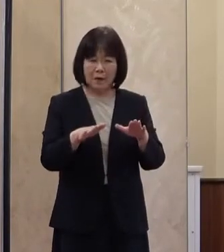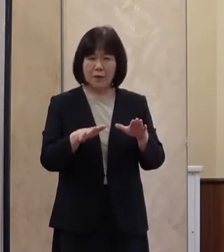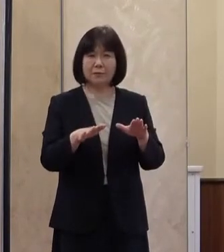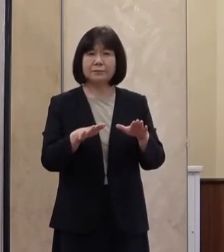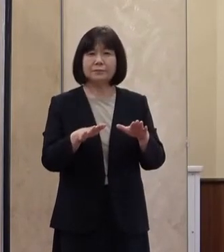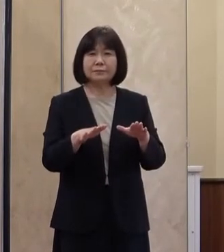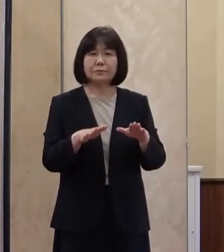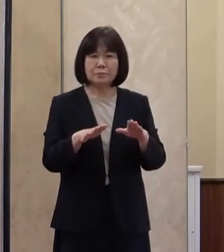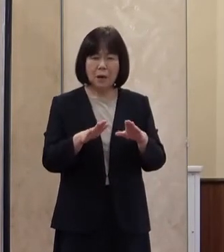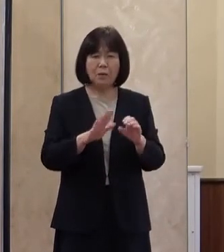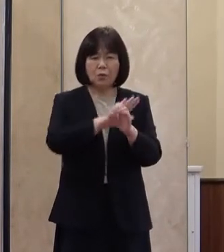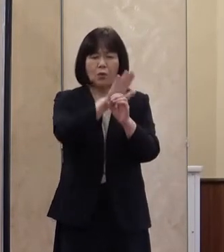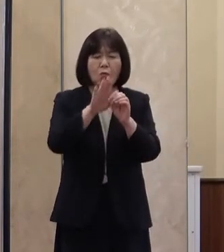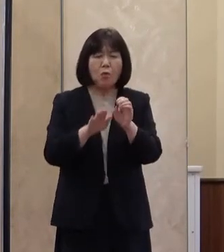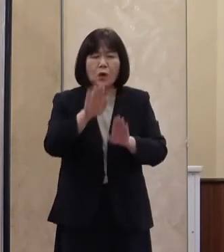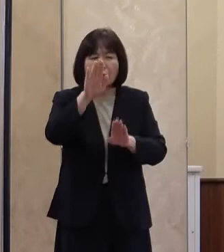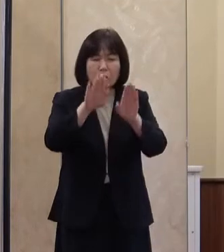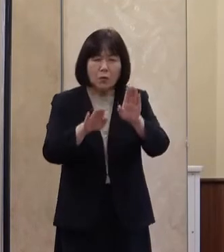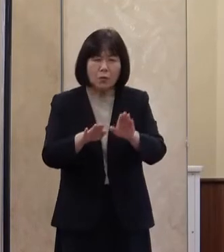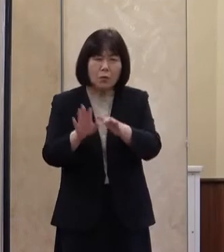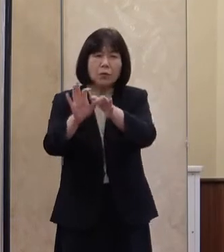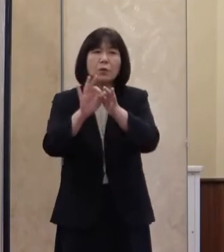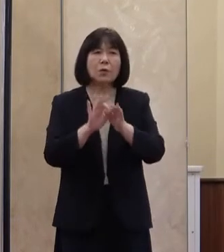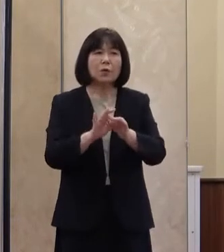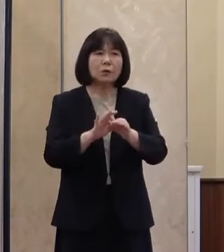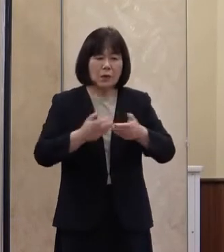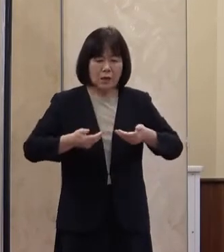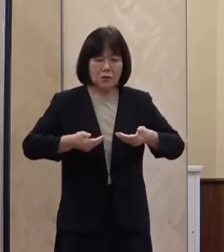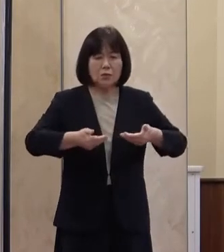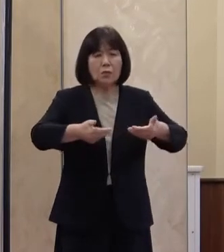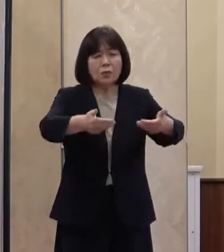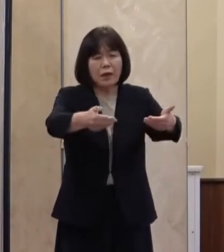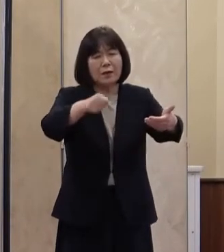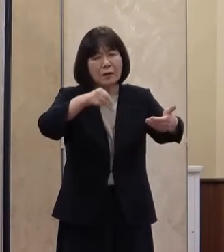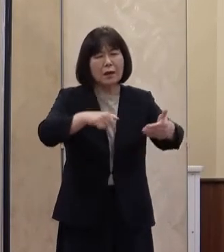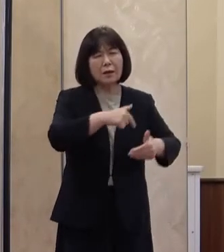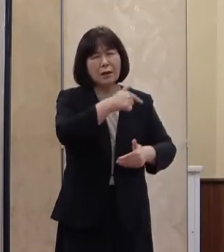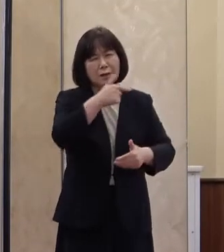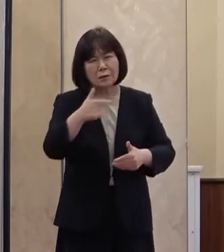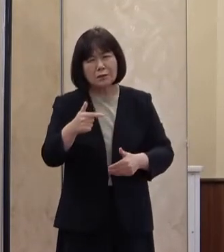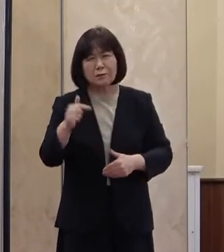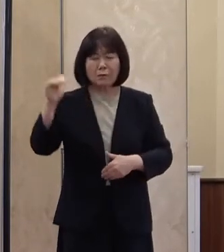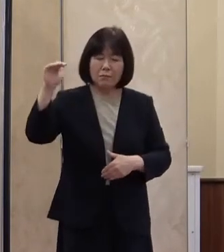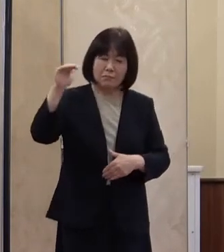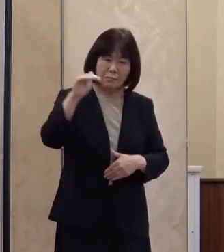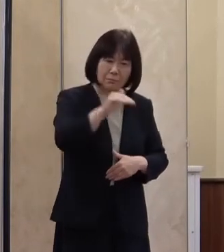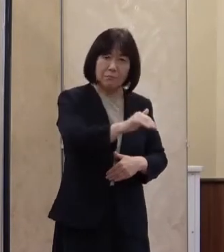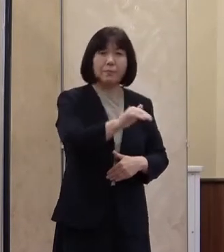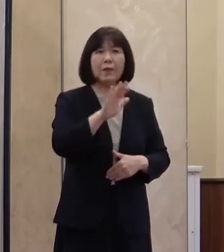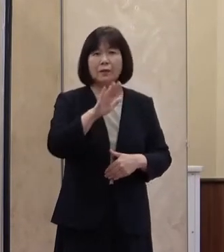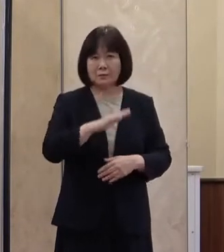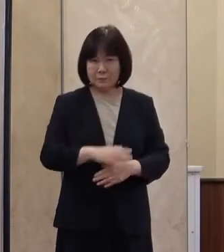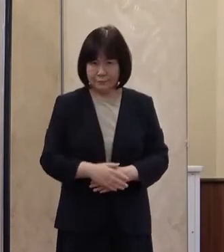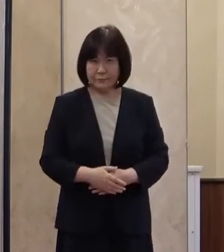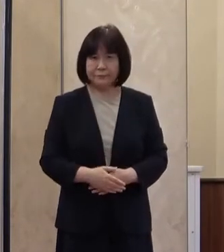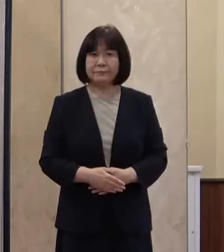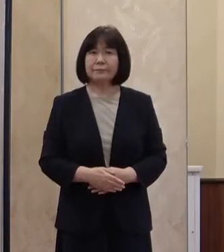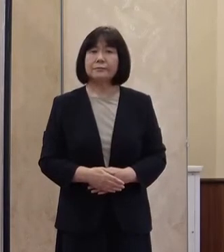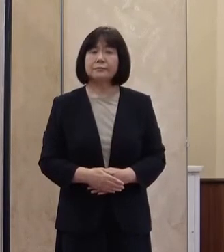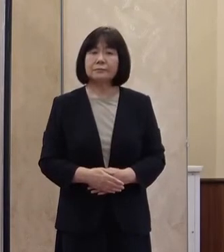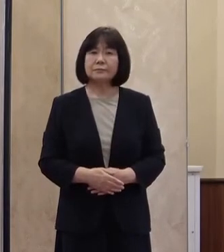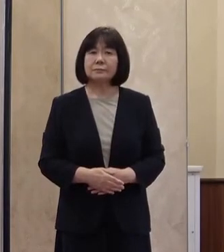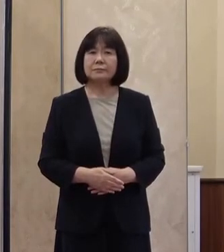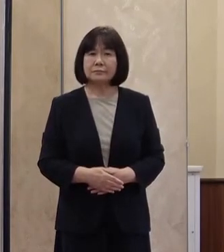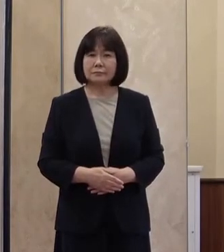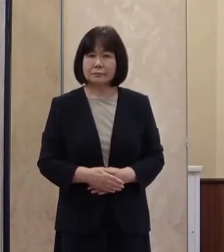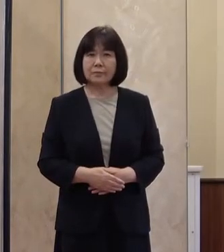症、コロナの状況によって、やはりその商店街自身も非常に大きなダメージを受けています。まあ、そうい